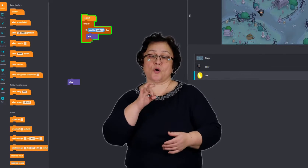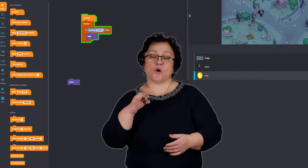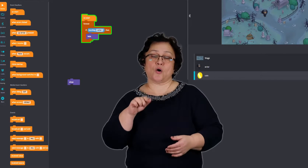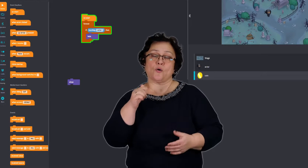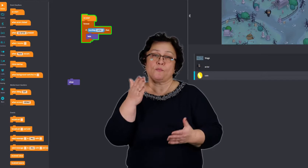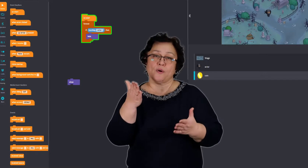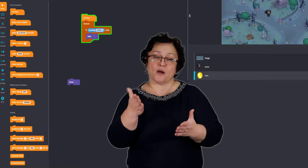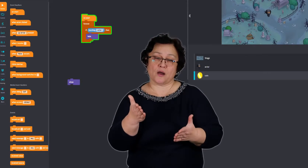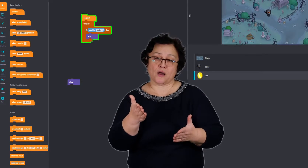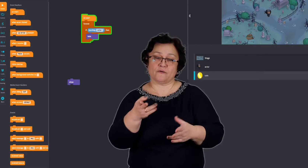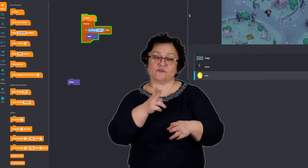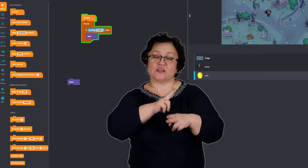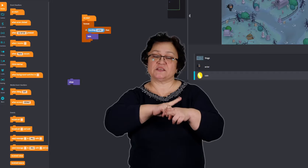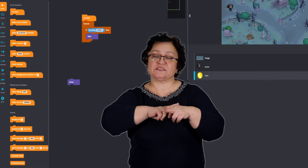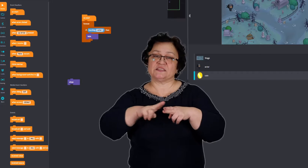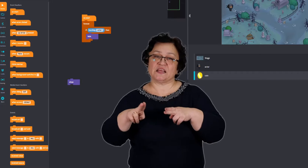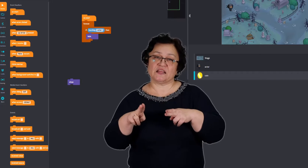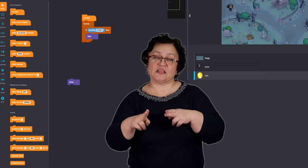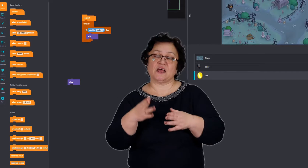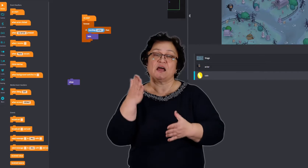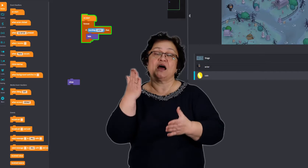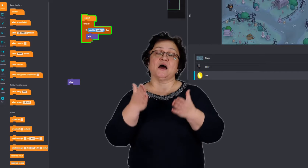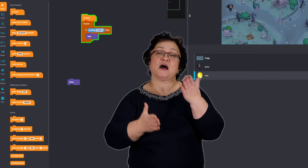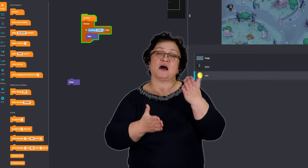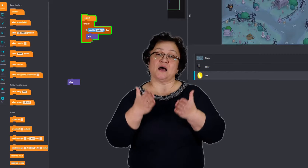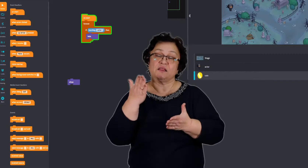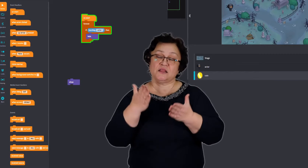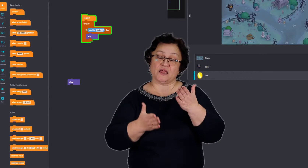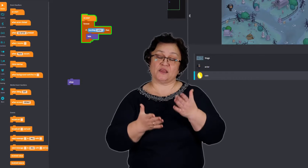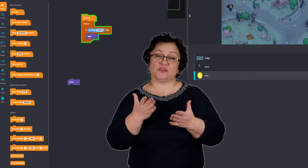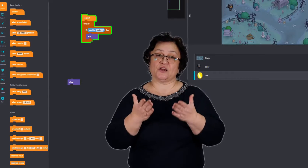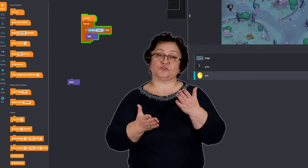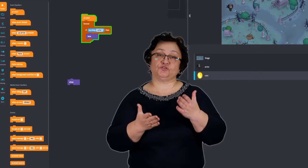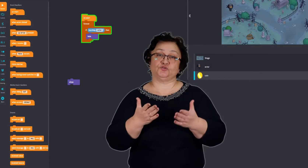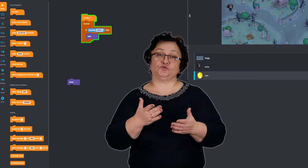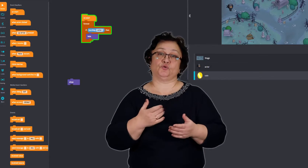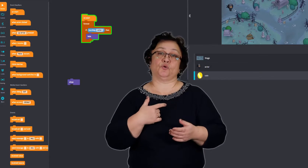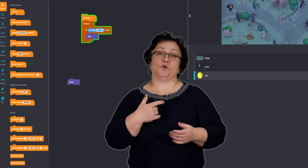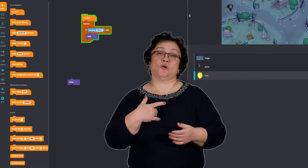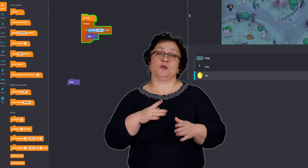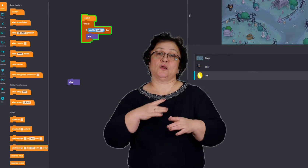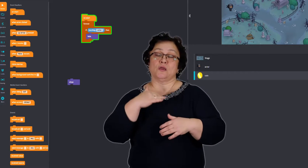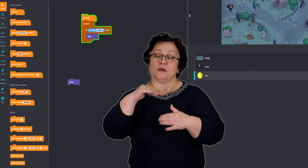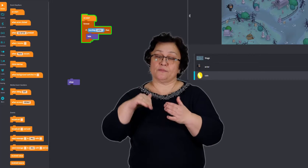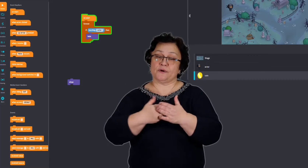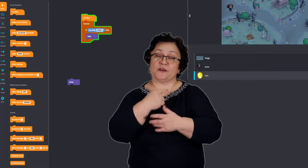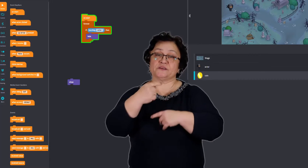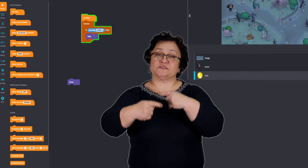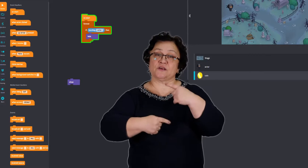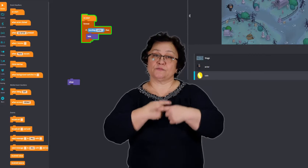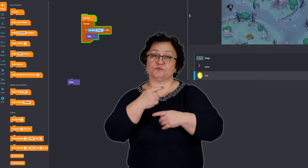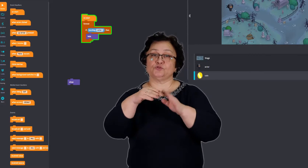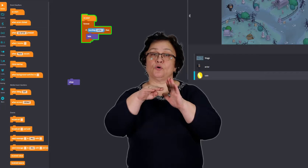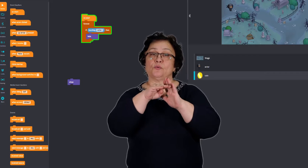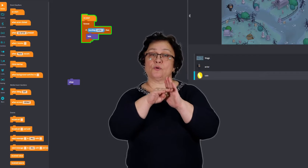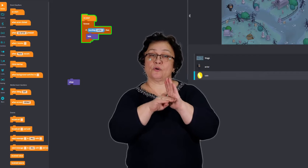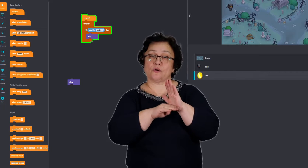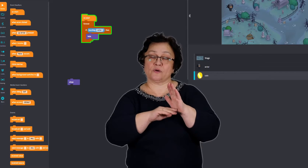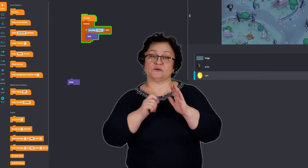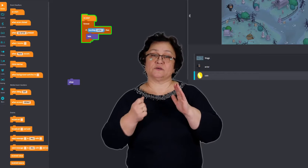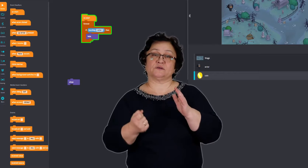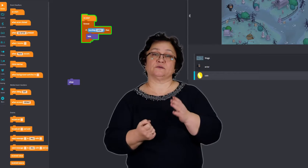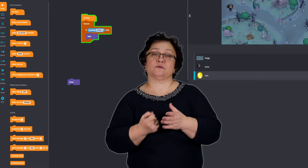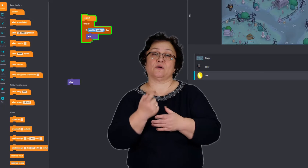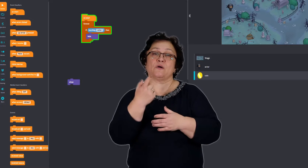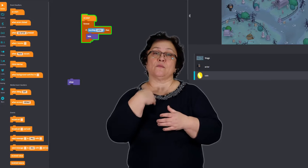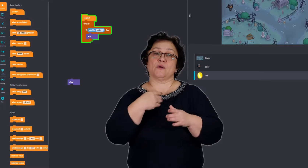Хопа, вона зникла. Але якщо я перезапущу програму, вона не з'явиться знову, тому що